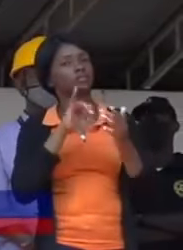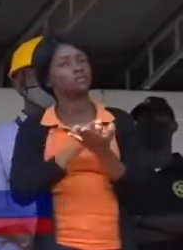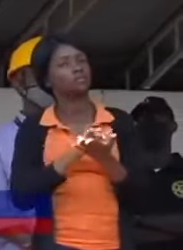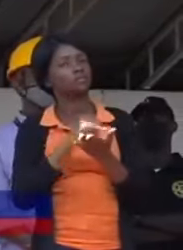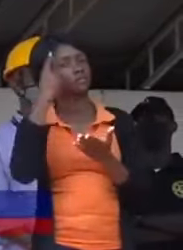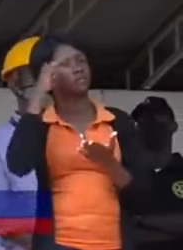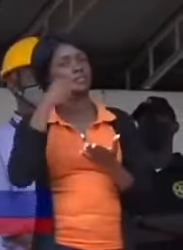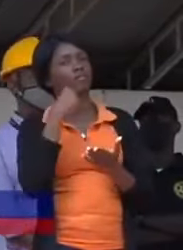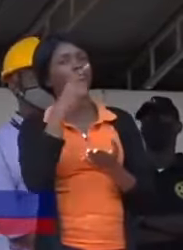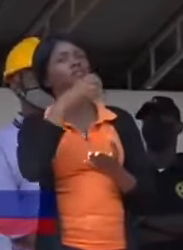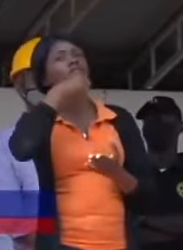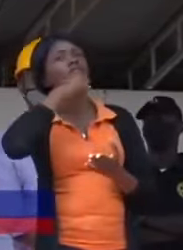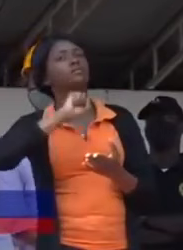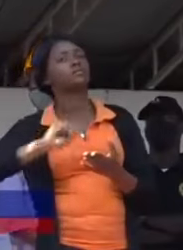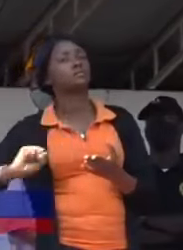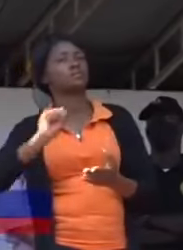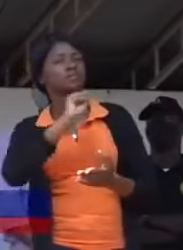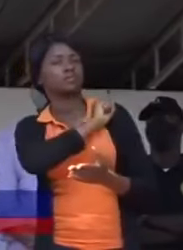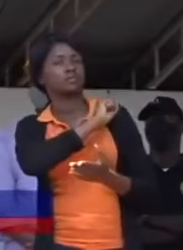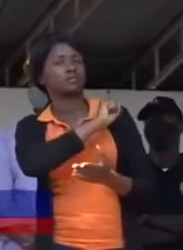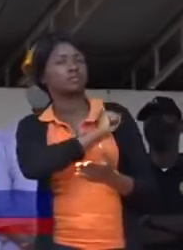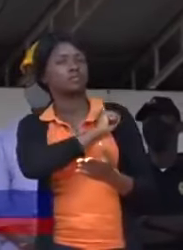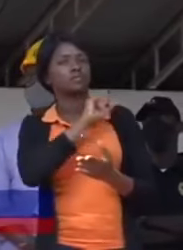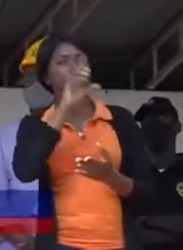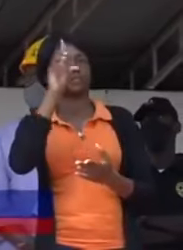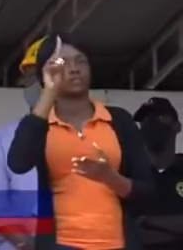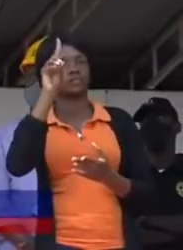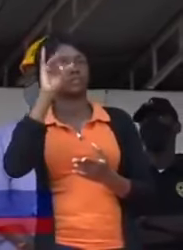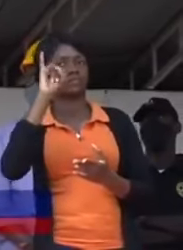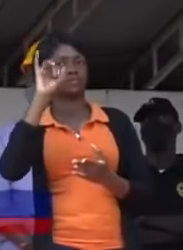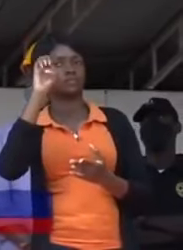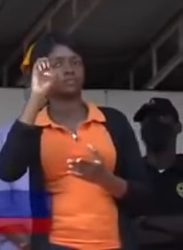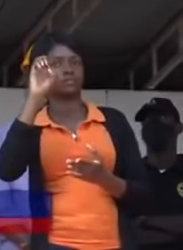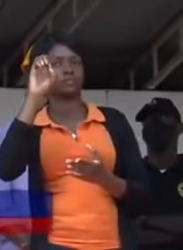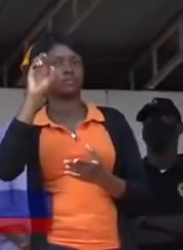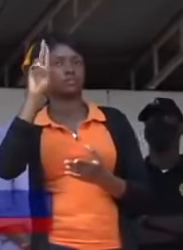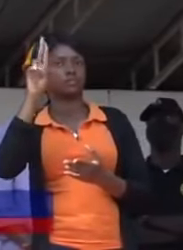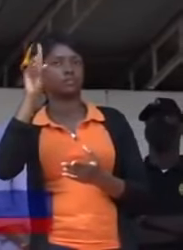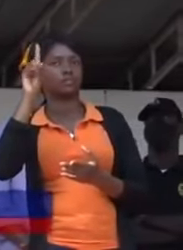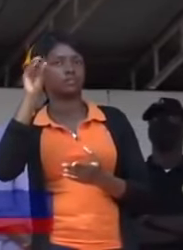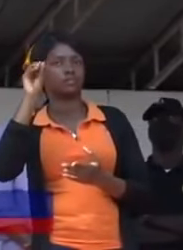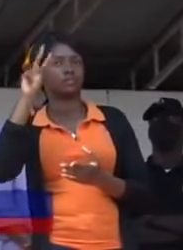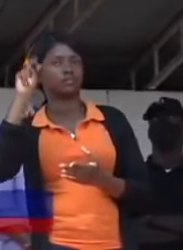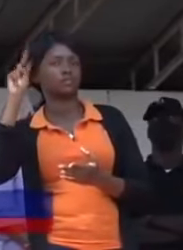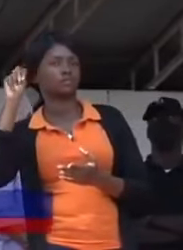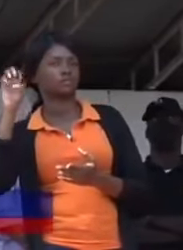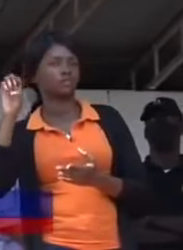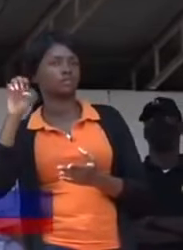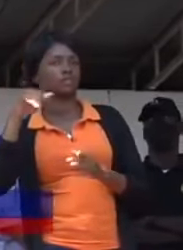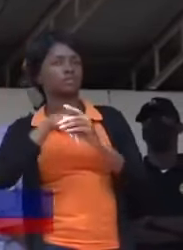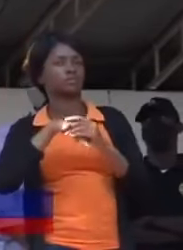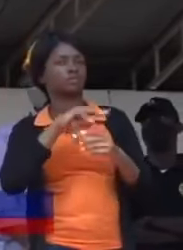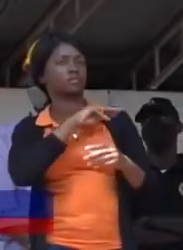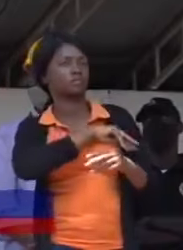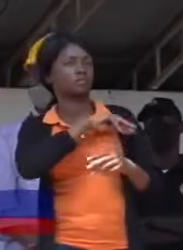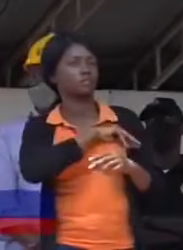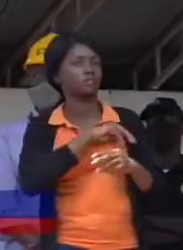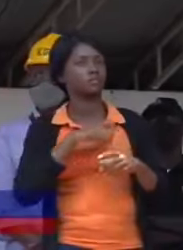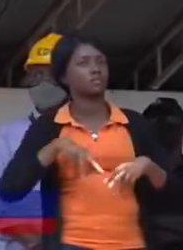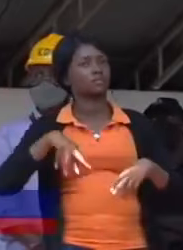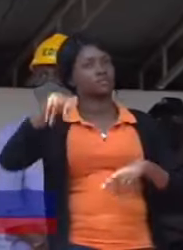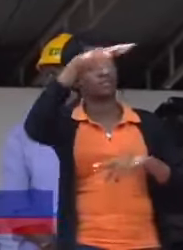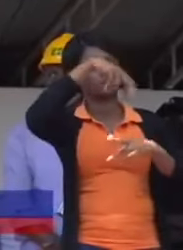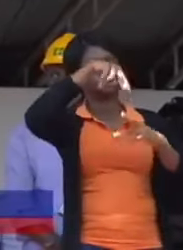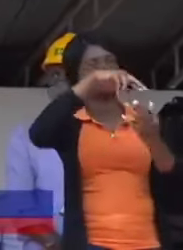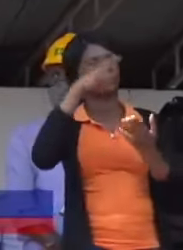dire ancien sénateur Dieudonné Numa qui li même qui était nan ministère touriste, jodi a